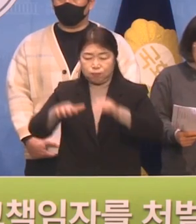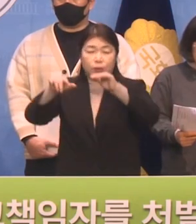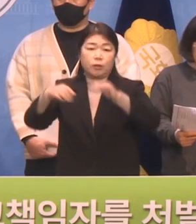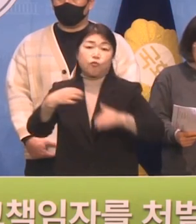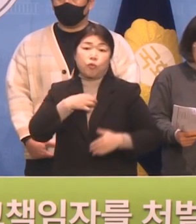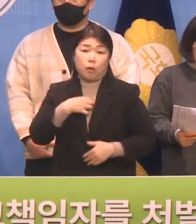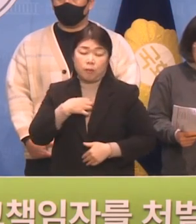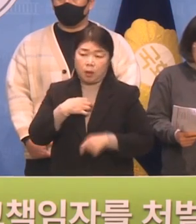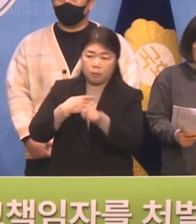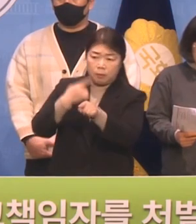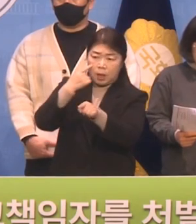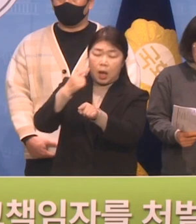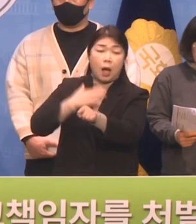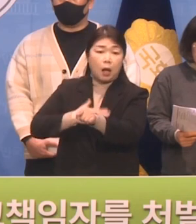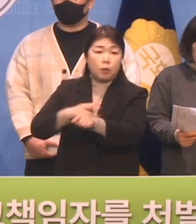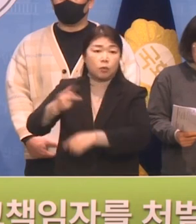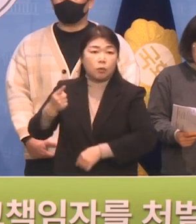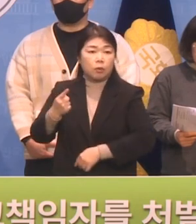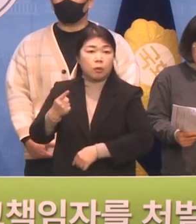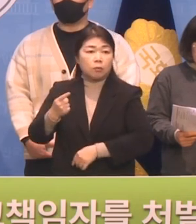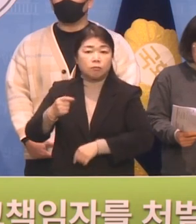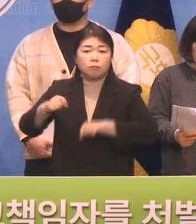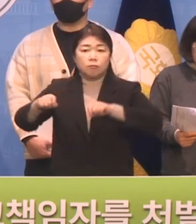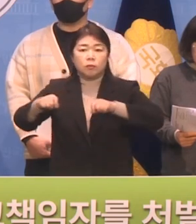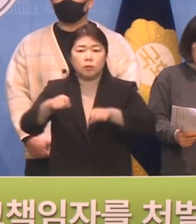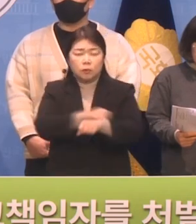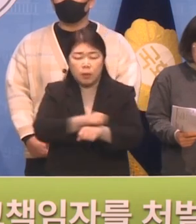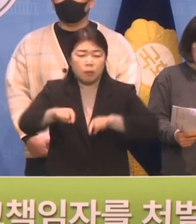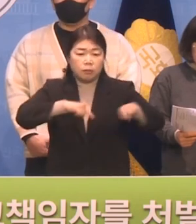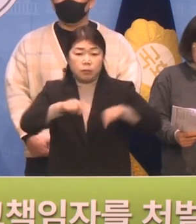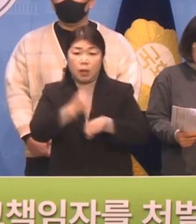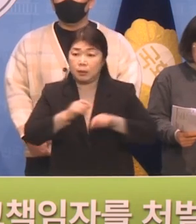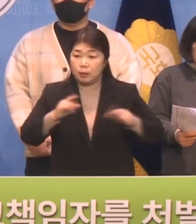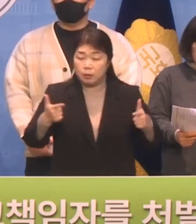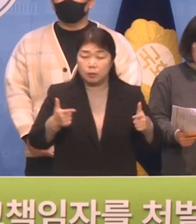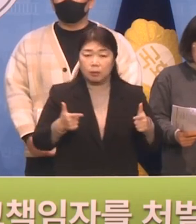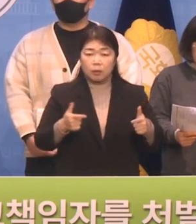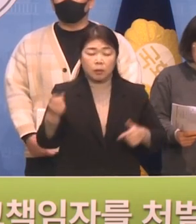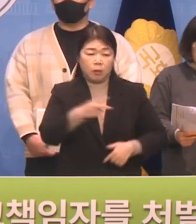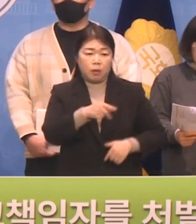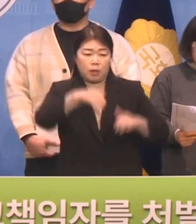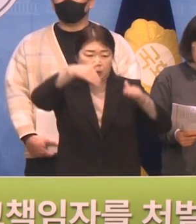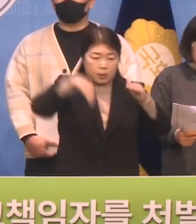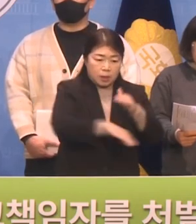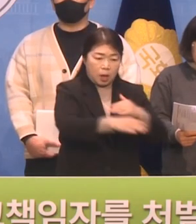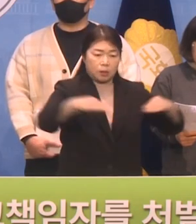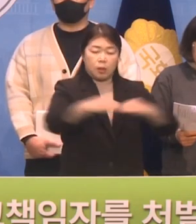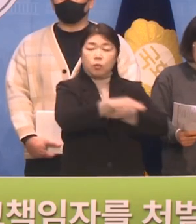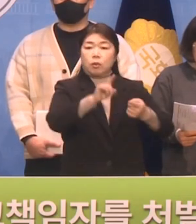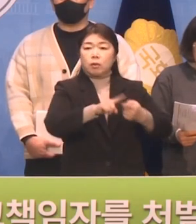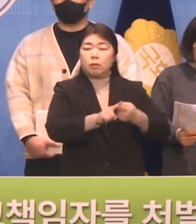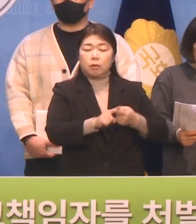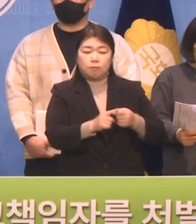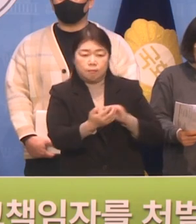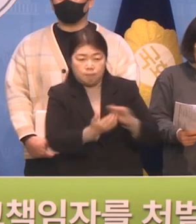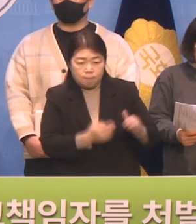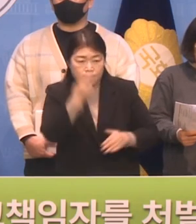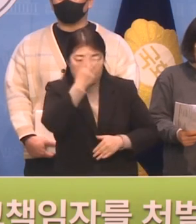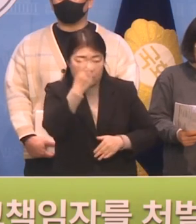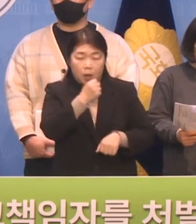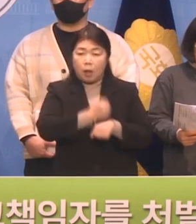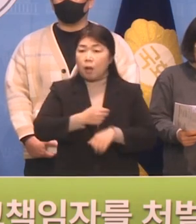위험을 뻔히 인지하고 있었음에도 불구하고 가장 위험한 지하차도에 대해 예방조치나 점검은 실시되지